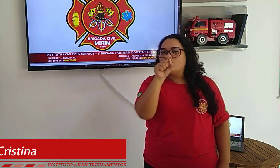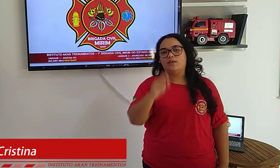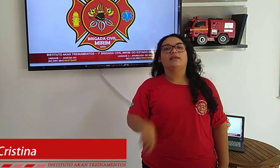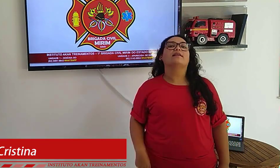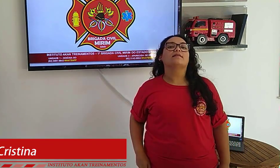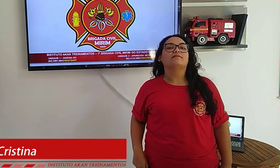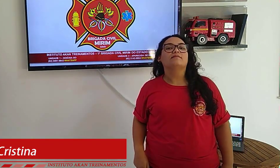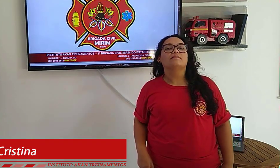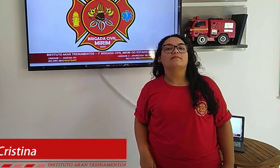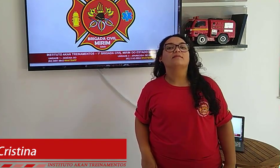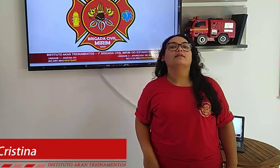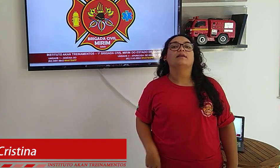formiga,